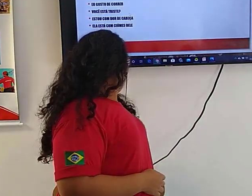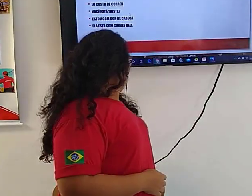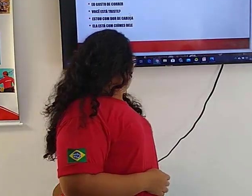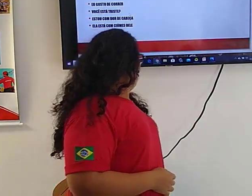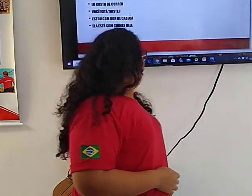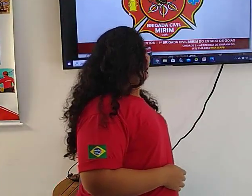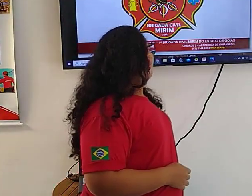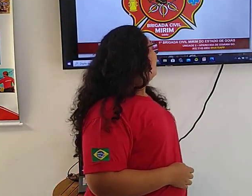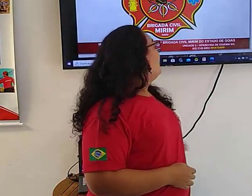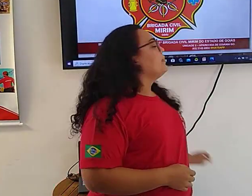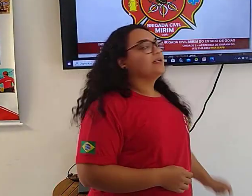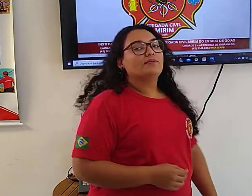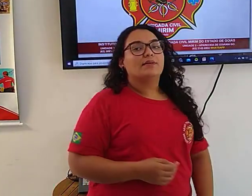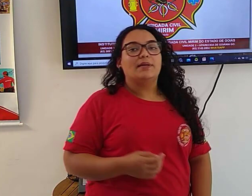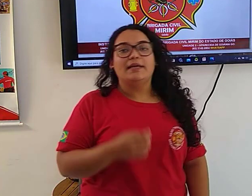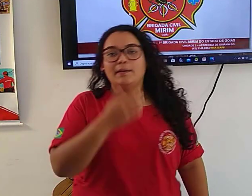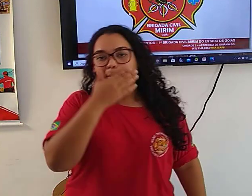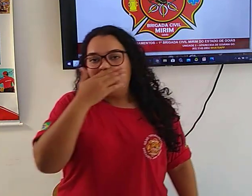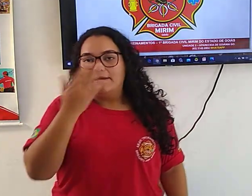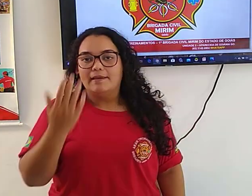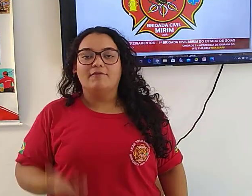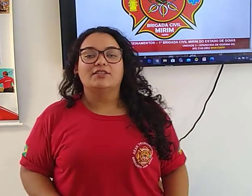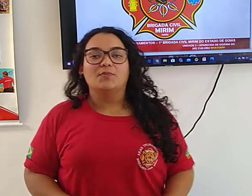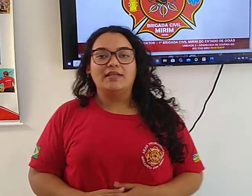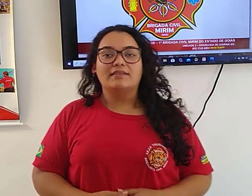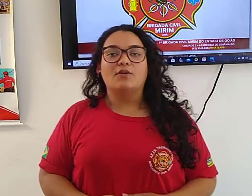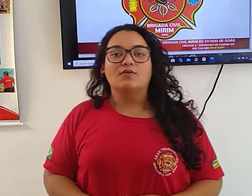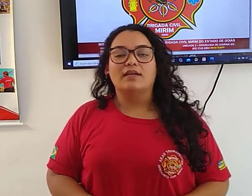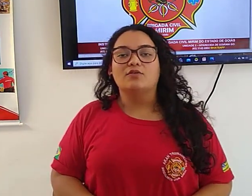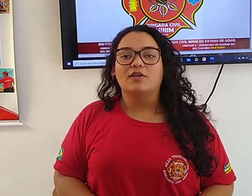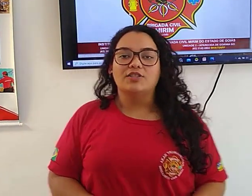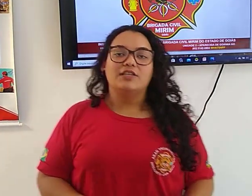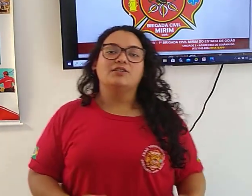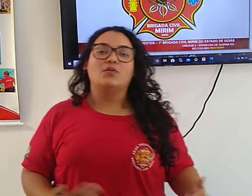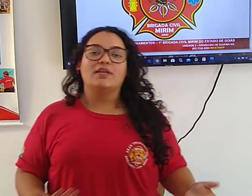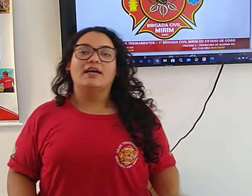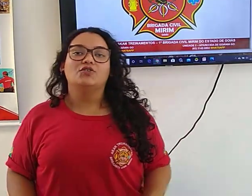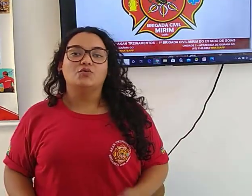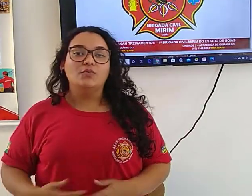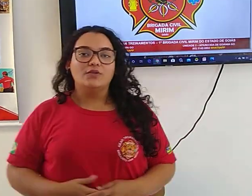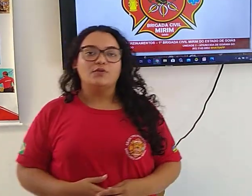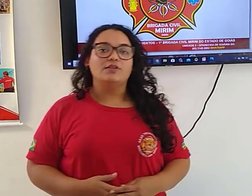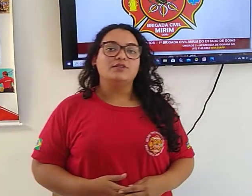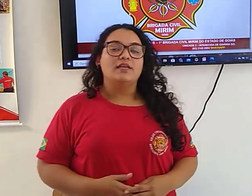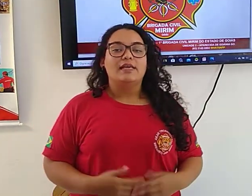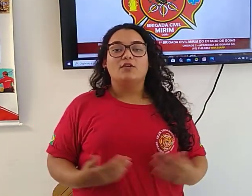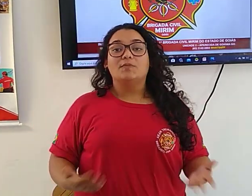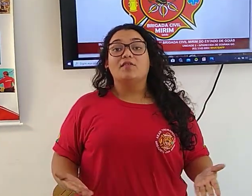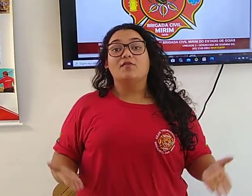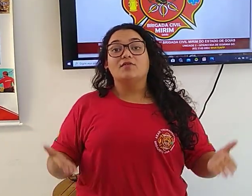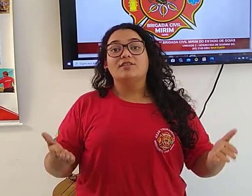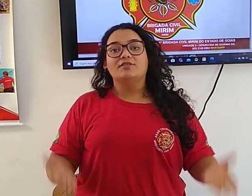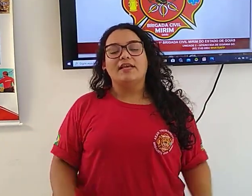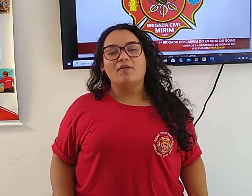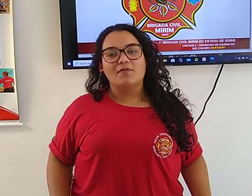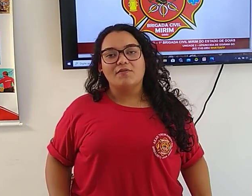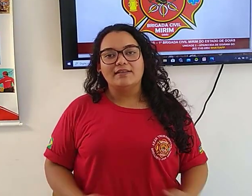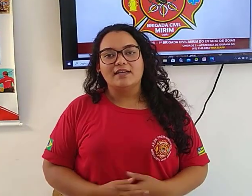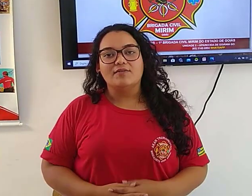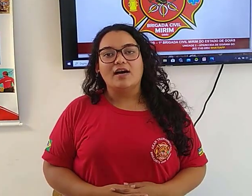E, ó, relembrando também que vocês podem entrar em contato com a gente na unidade 1 e 2. Eu espero que vocês tenham aproveitado a aula